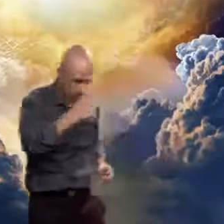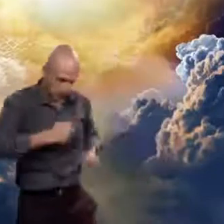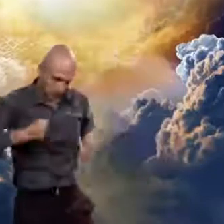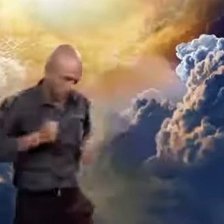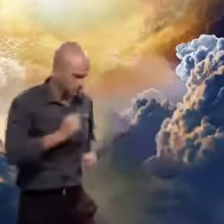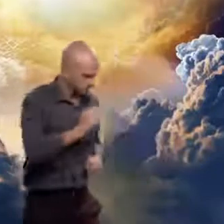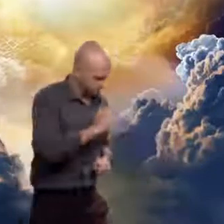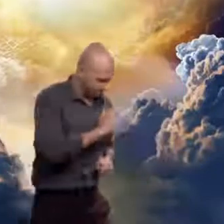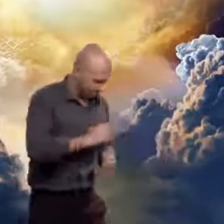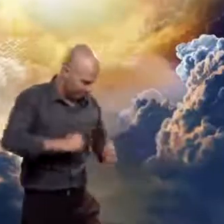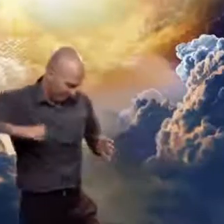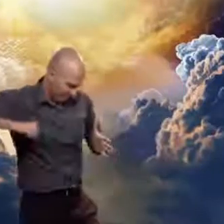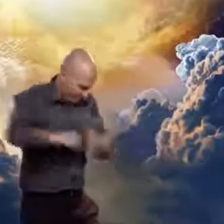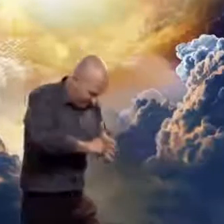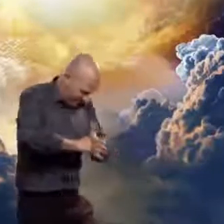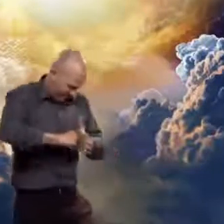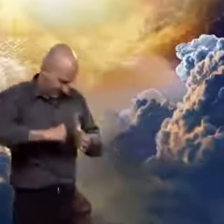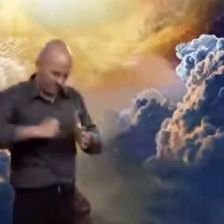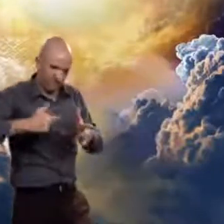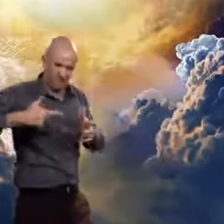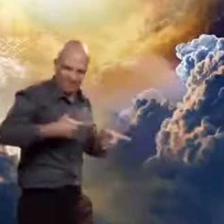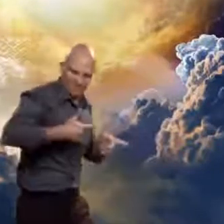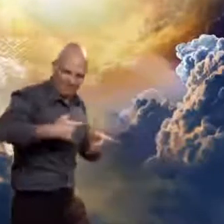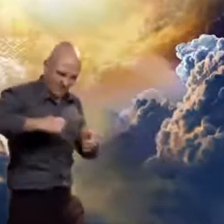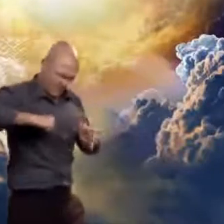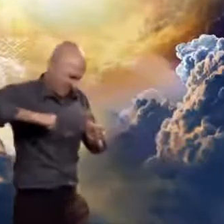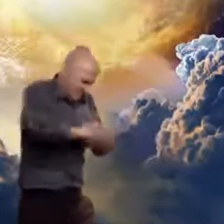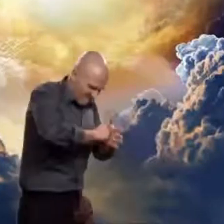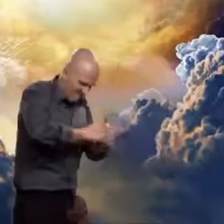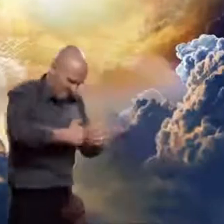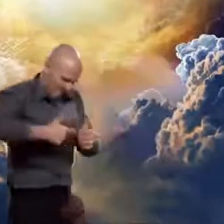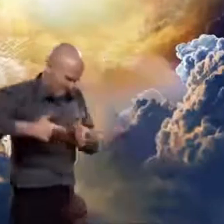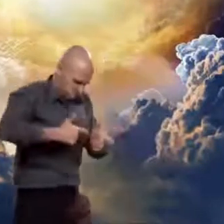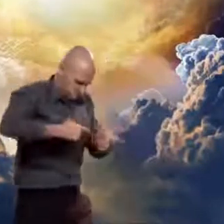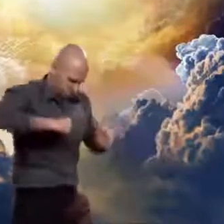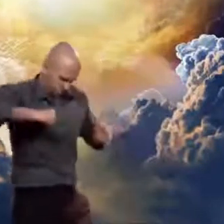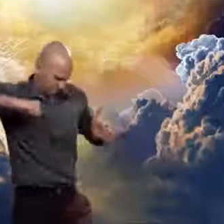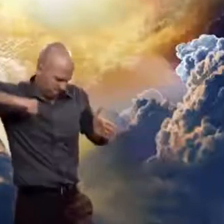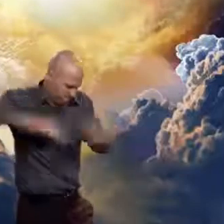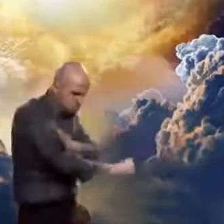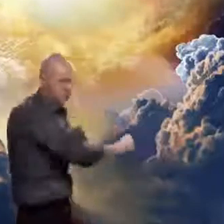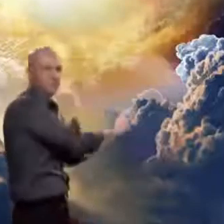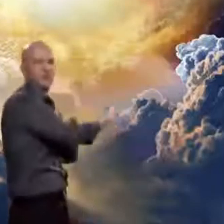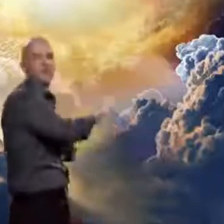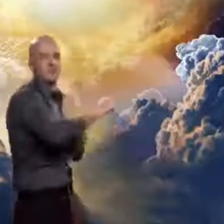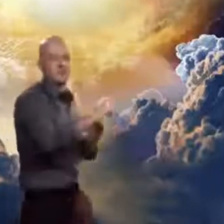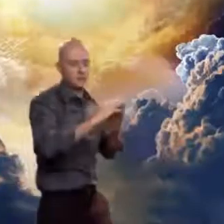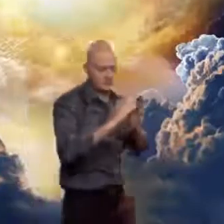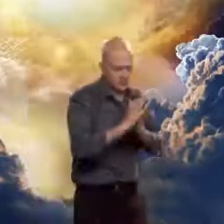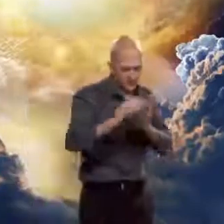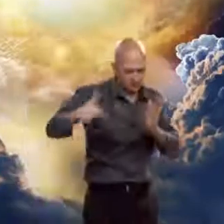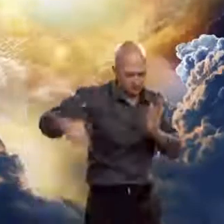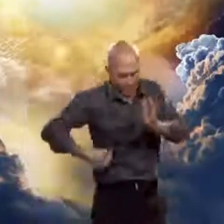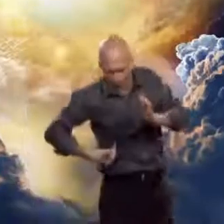seguidores logo ocorrerá diante de nós. A imitação será tão parecida com o verdadeiro que será impossível